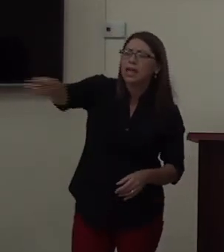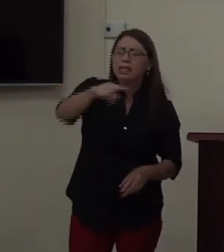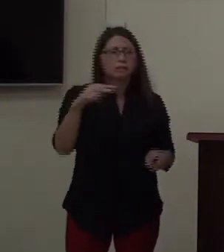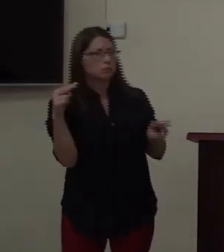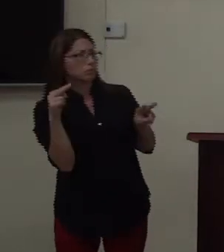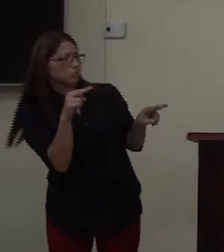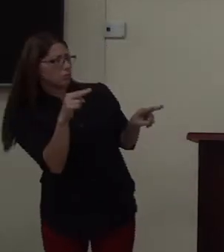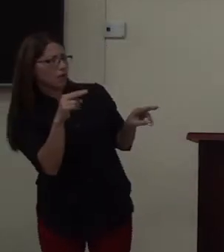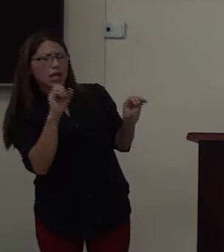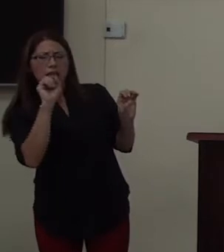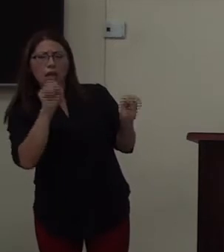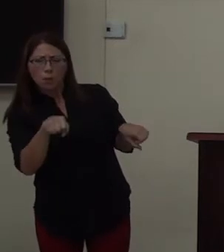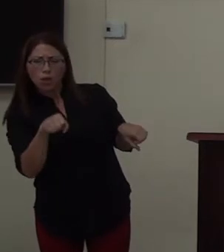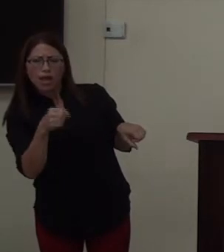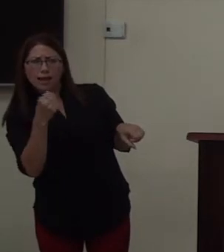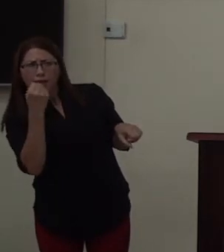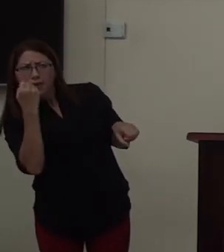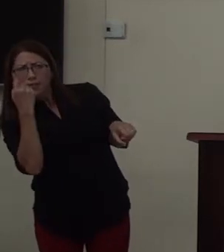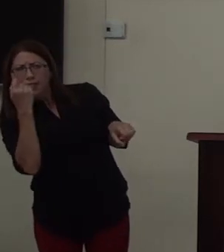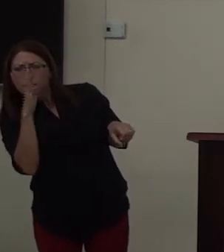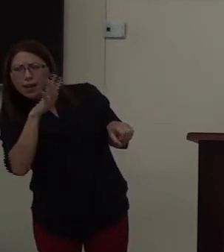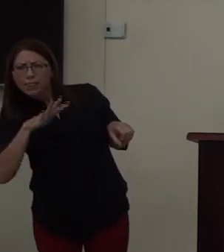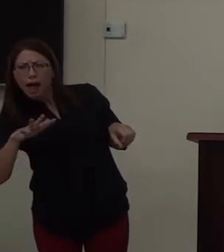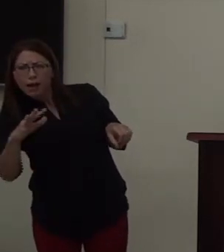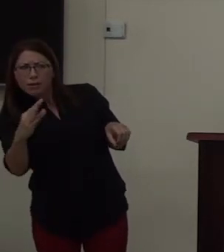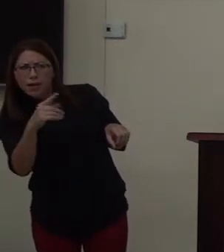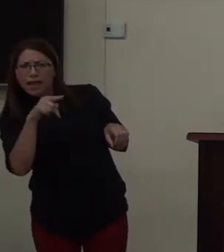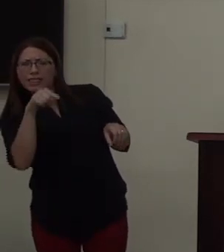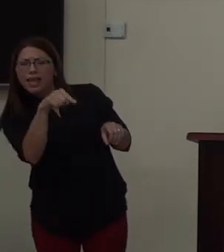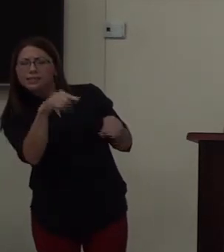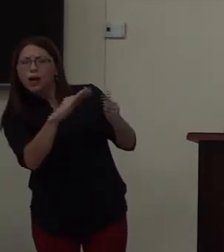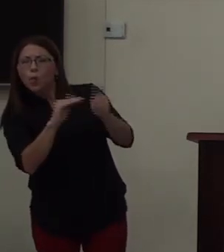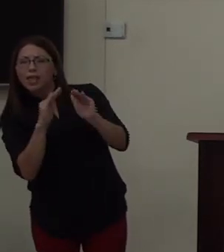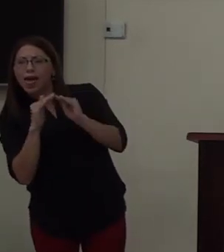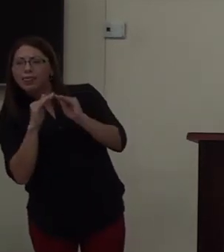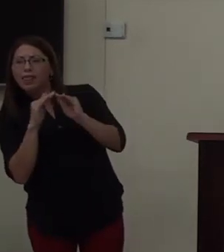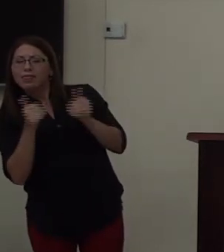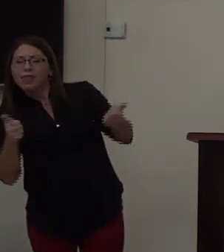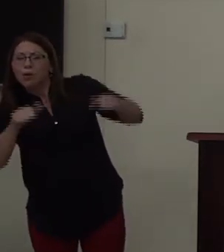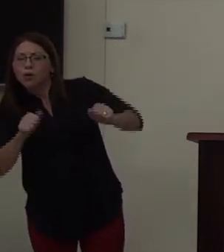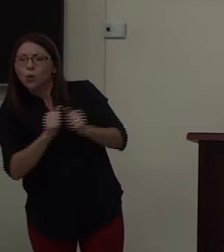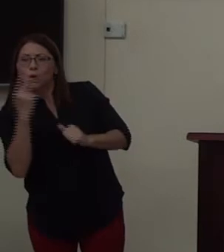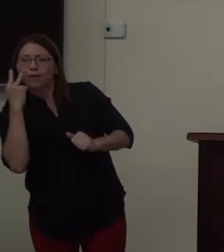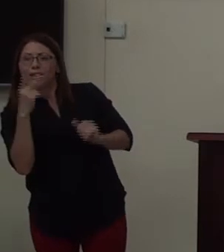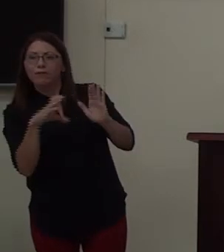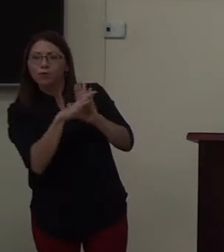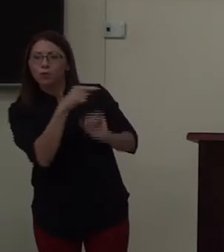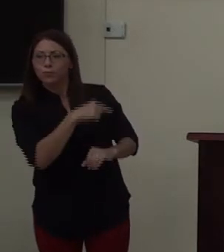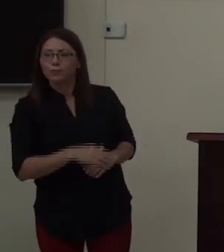interpretar de esa comunidad según lo que se ve en esta foto?